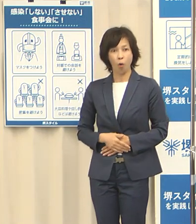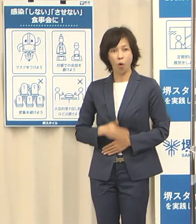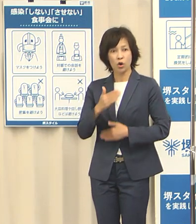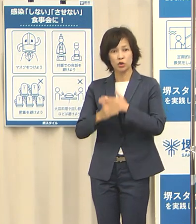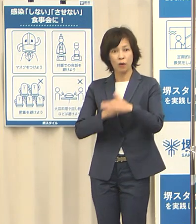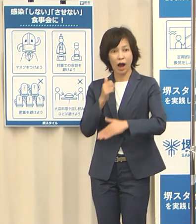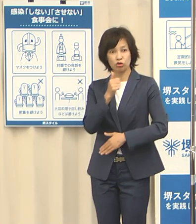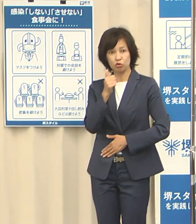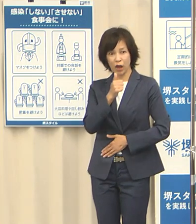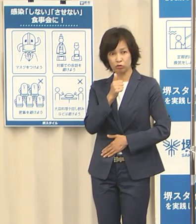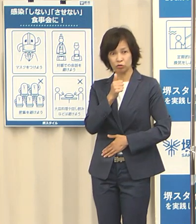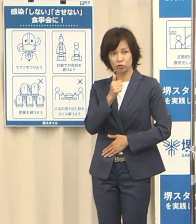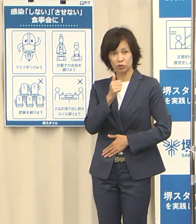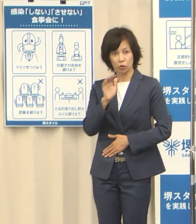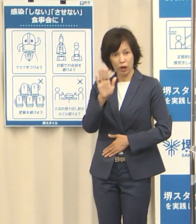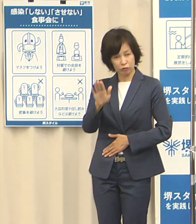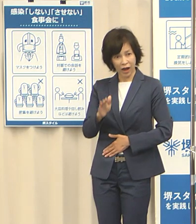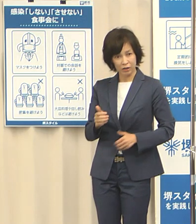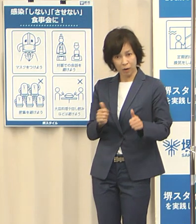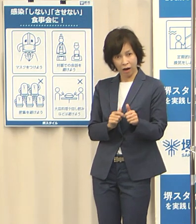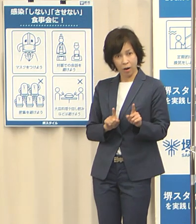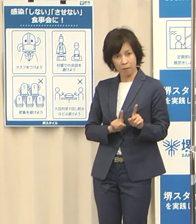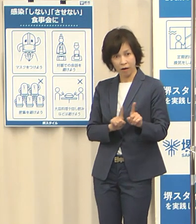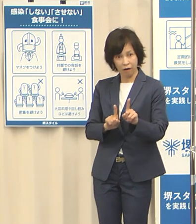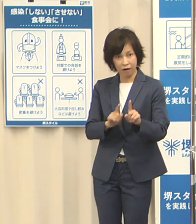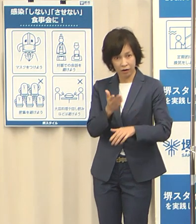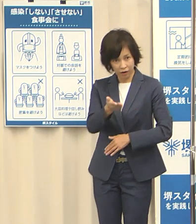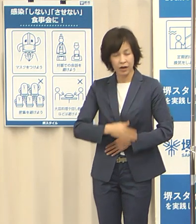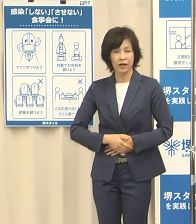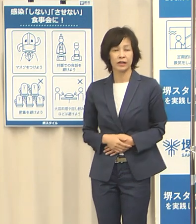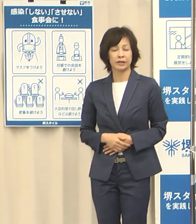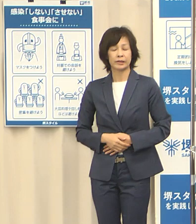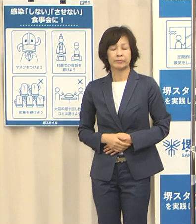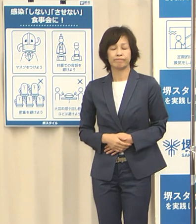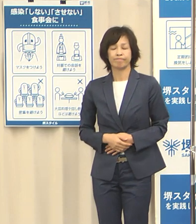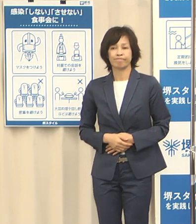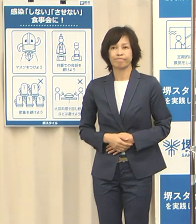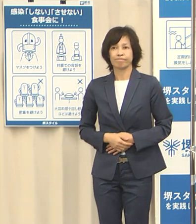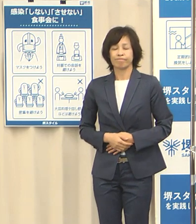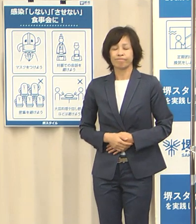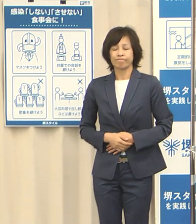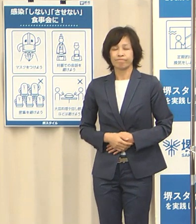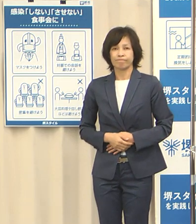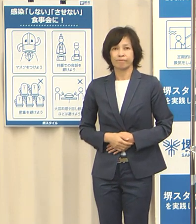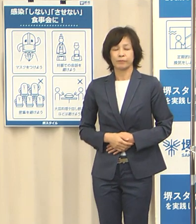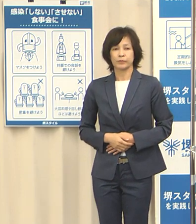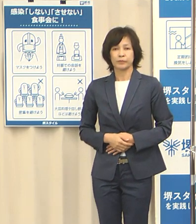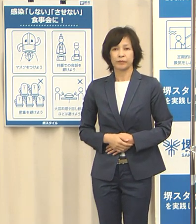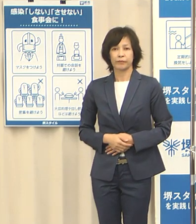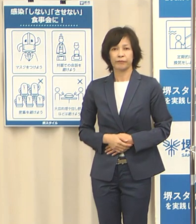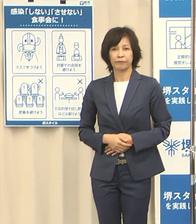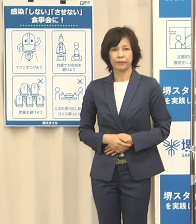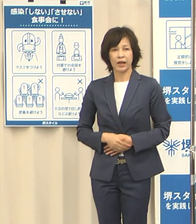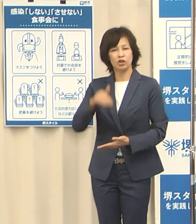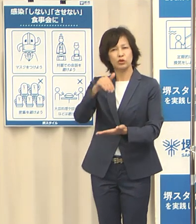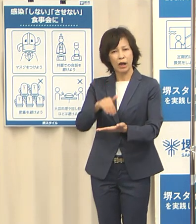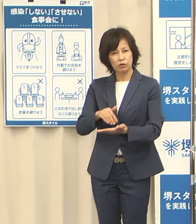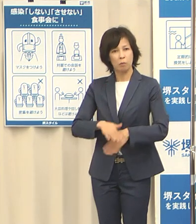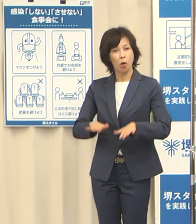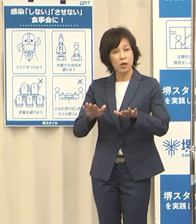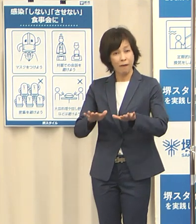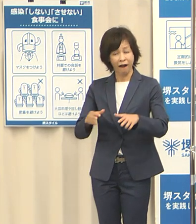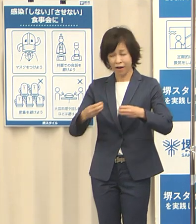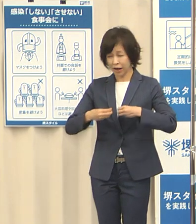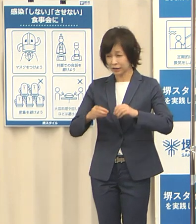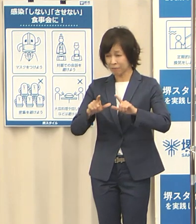通訳の方をお隣にこう、 はい、そうですね、少なくとも今感染拡